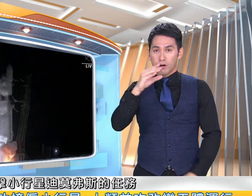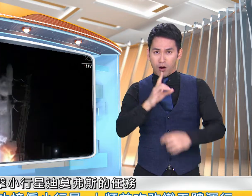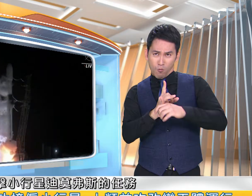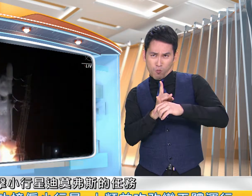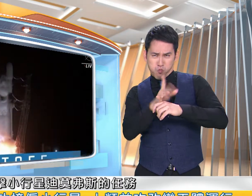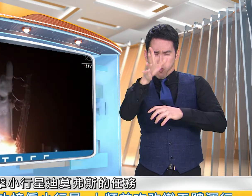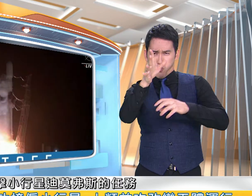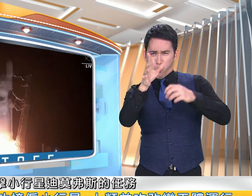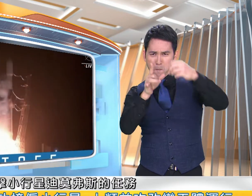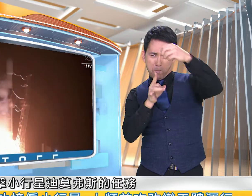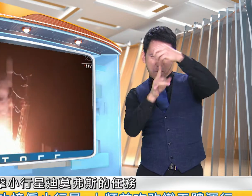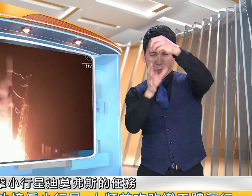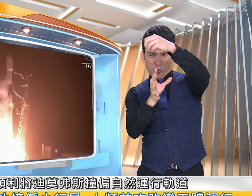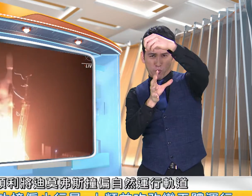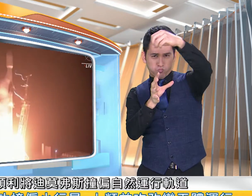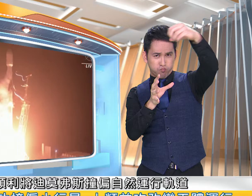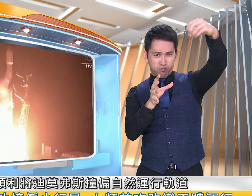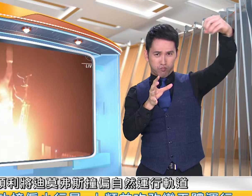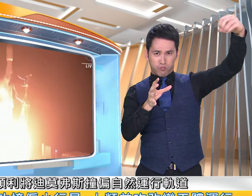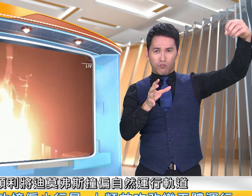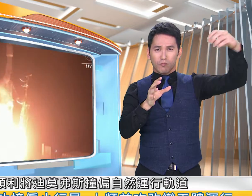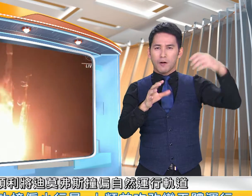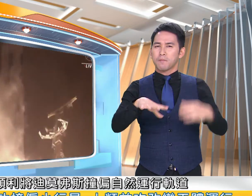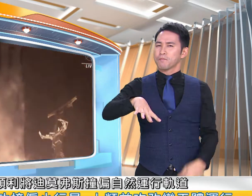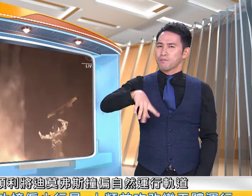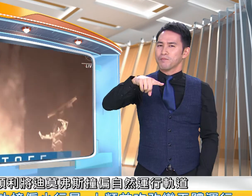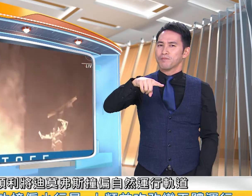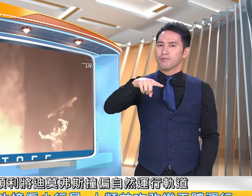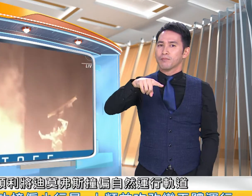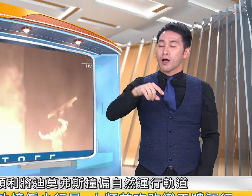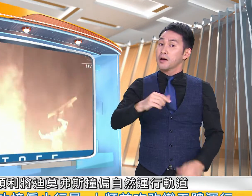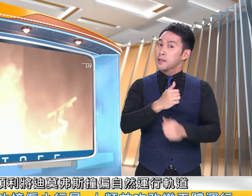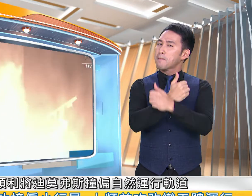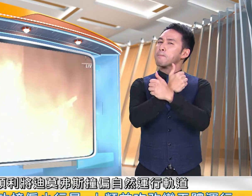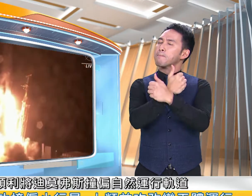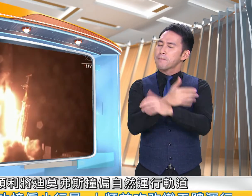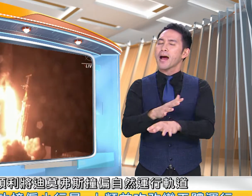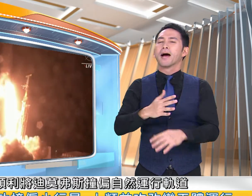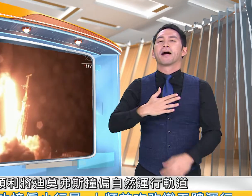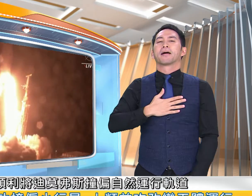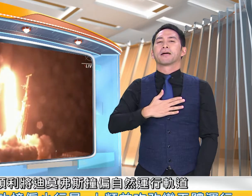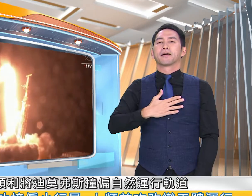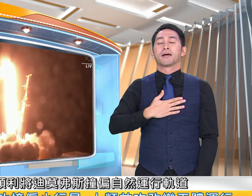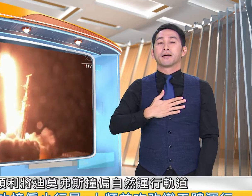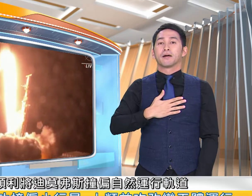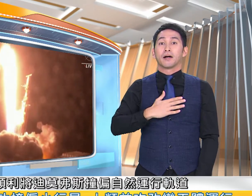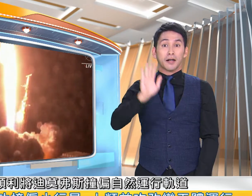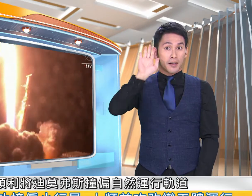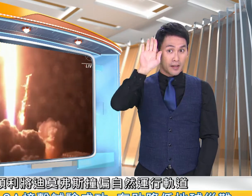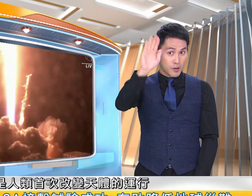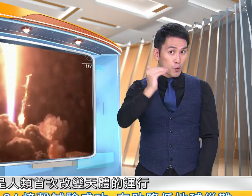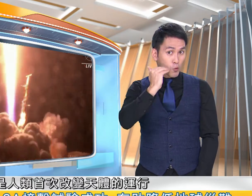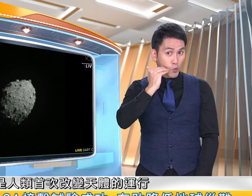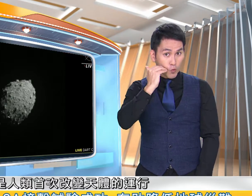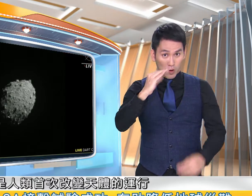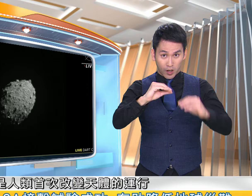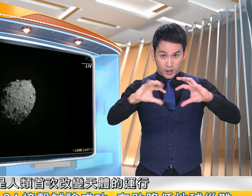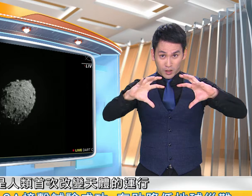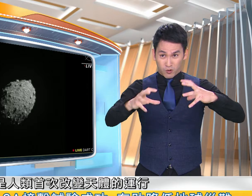斯的任务，已经顺利的将迪莫佛斯撞偏自然运行轨道，也是人类首次改